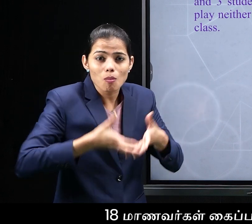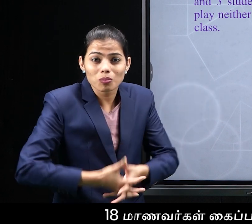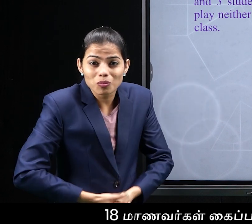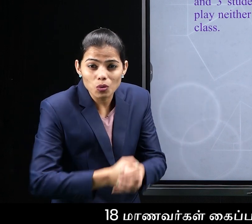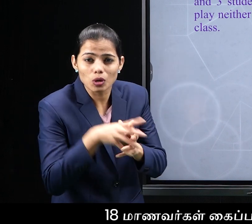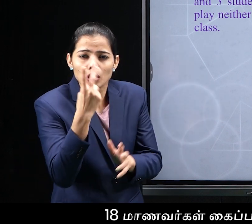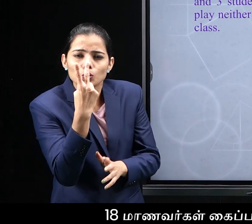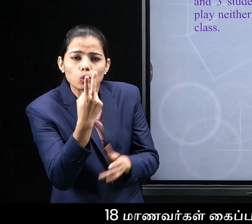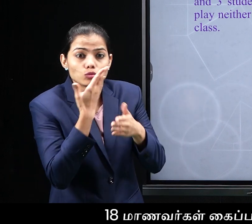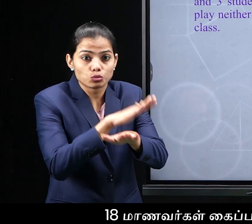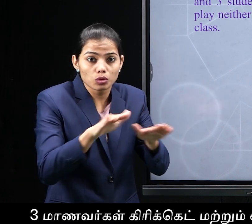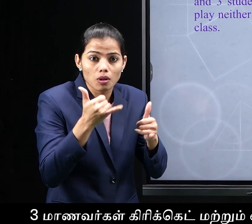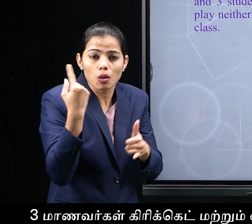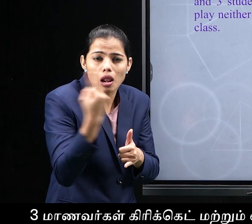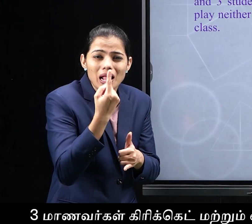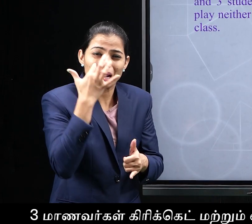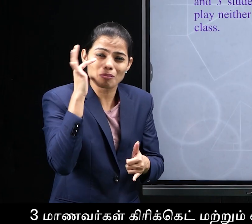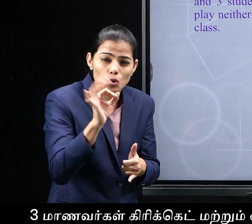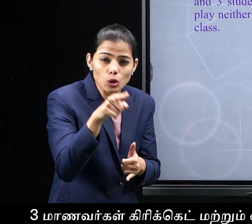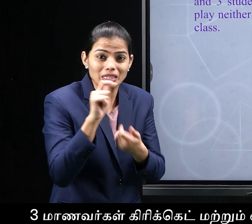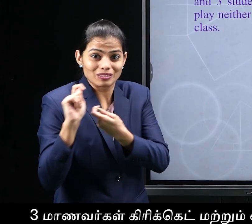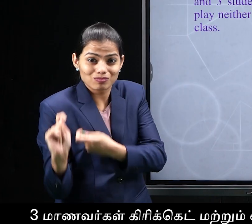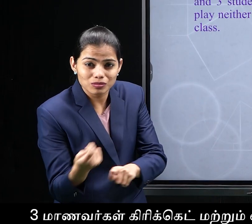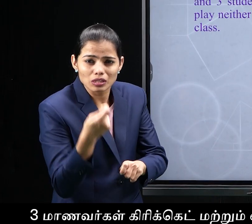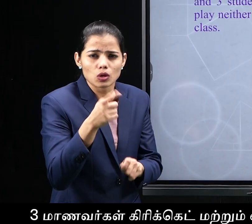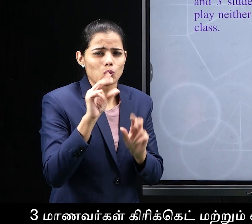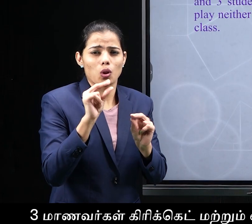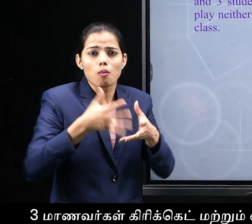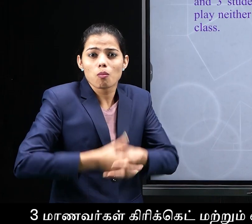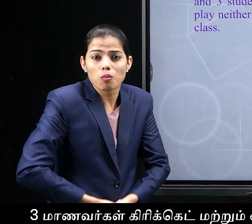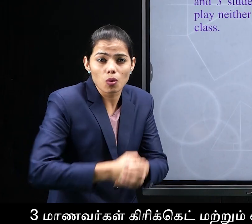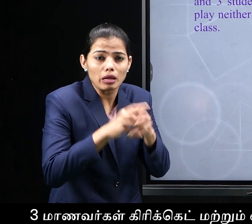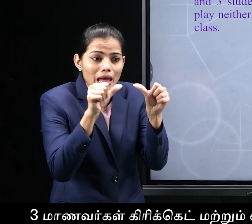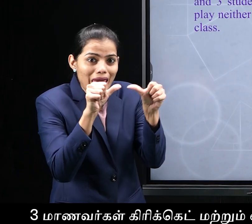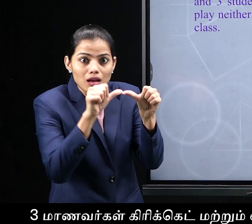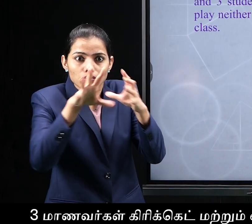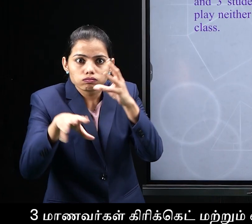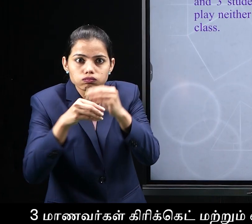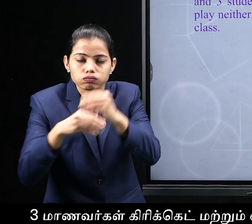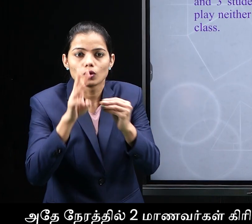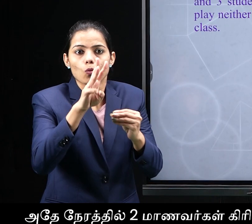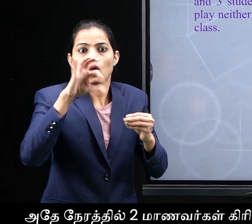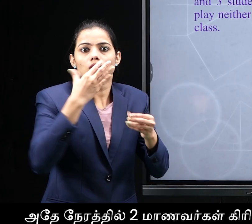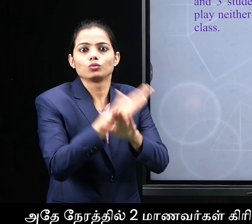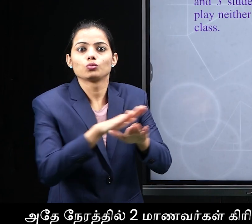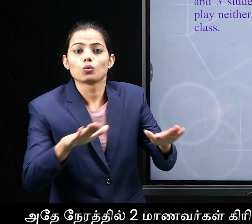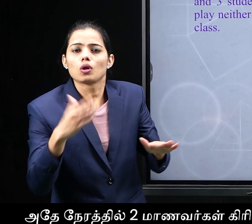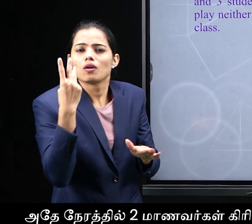மட்டுமே விளையாடுகிறார்கள். 3 மாணவர்கள் கிரிக்கெட் மற்றும் கைப்பந்து இரண்டையும் விளையாடுகிறார்கள். அதே நேரத்தில் 2